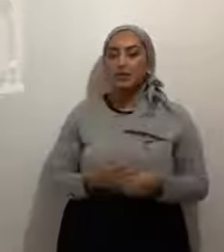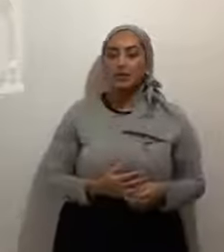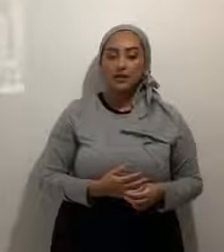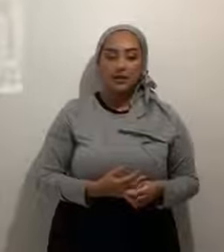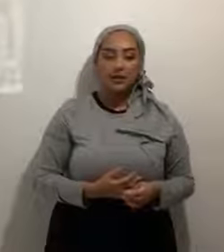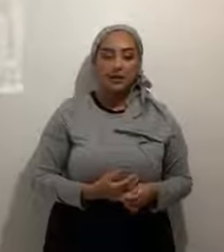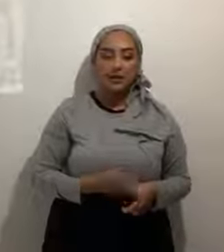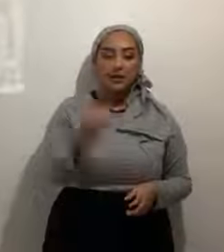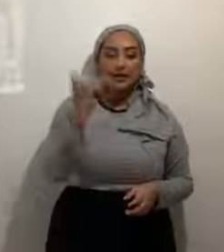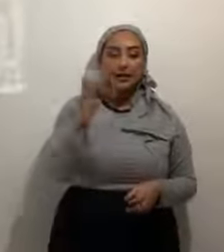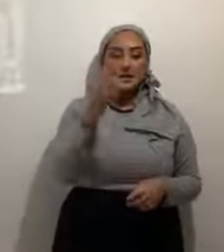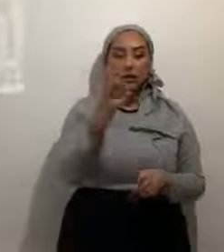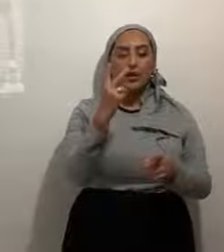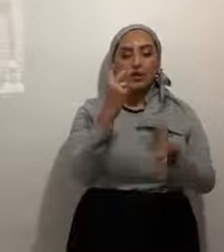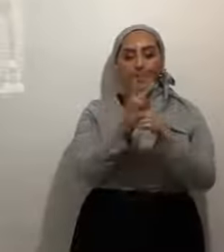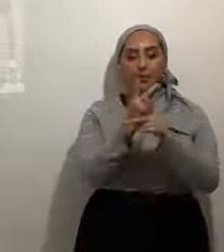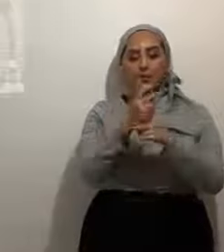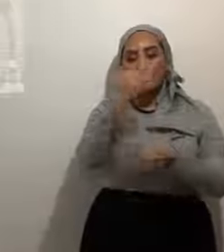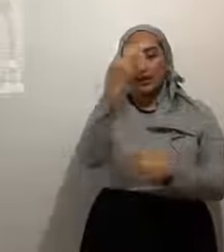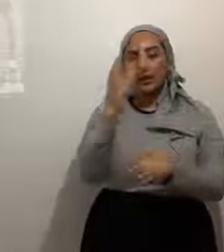Yahshua guarda, Elohim guarda.